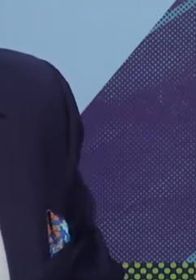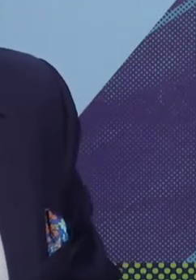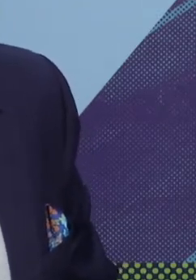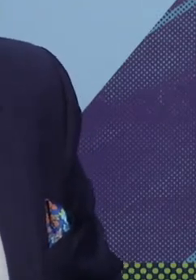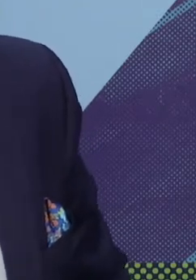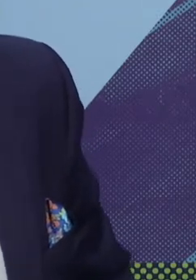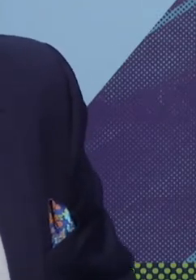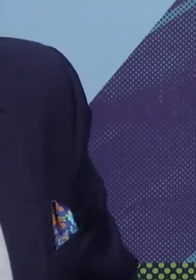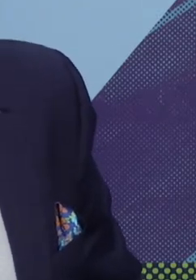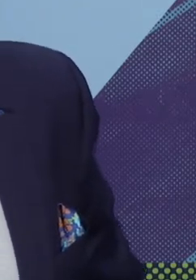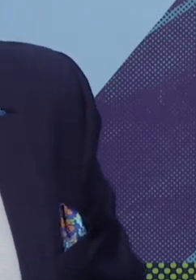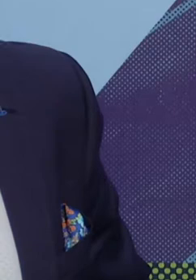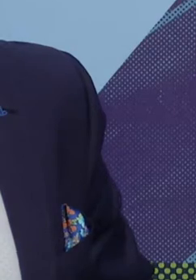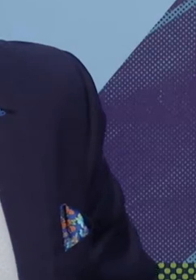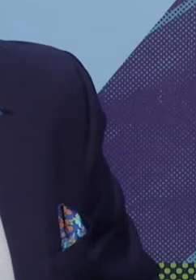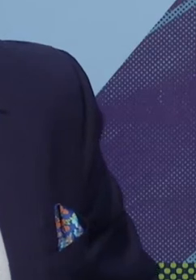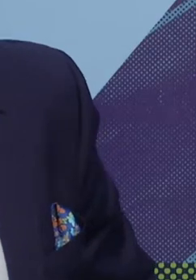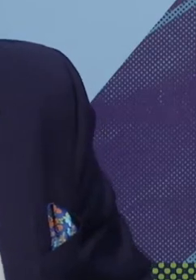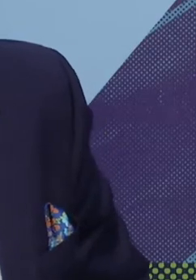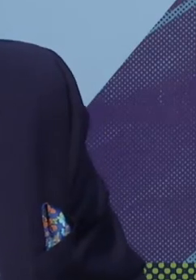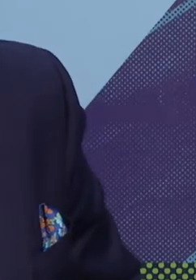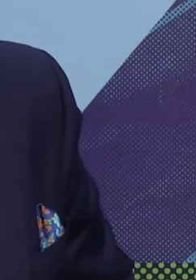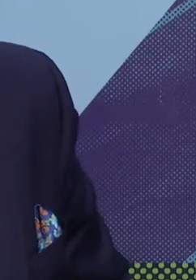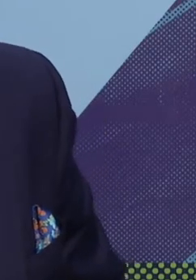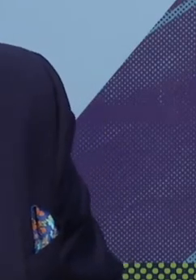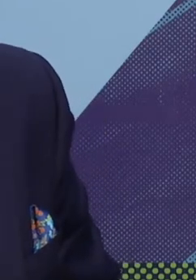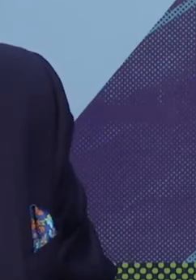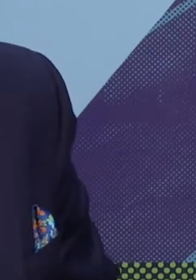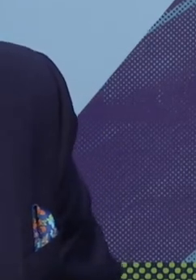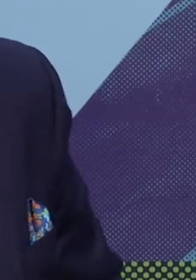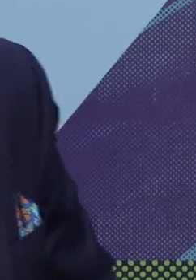som jobbar för de här frågorna att göra allt vi kan och lite till.